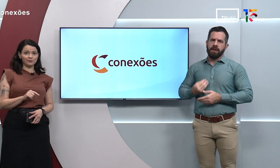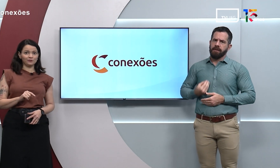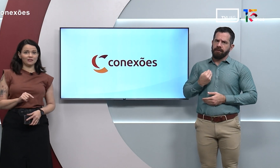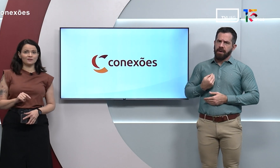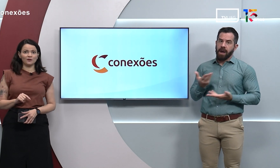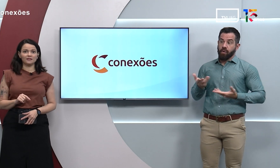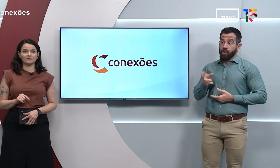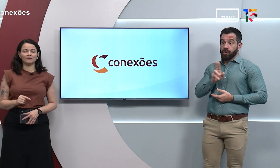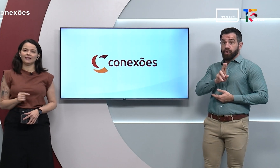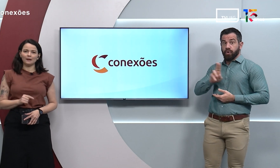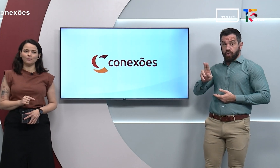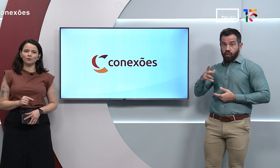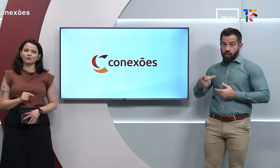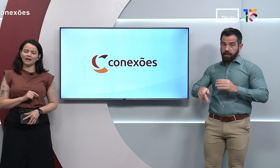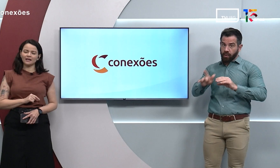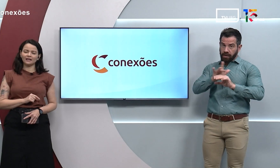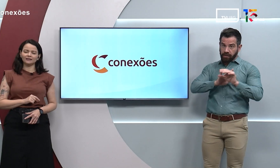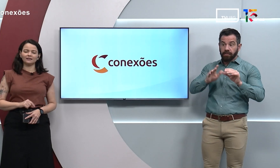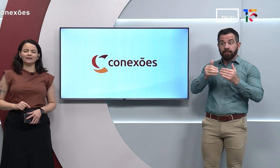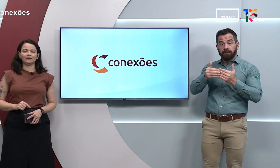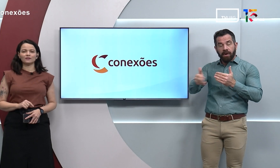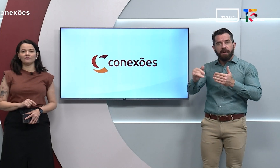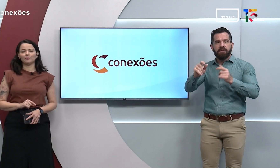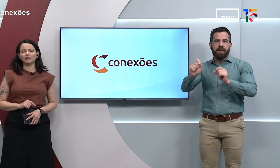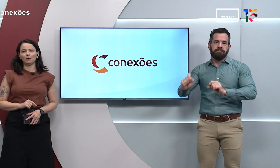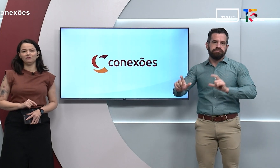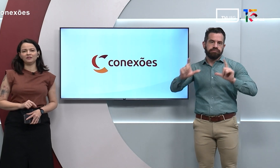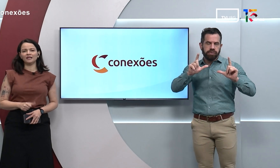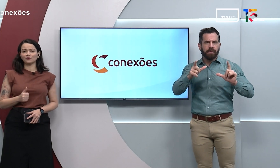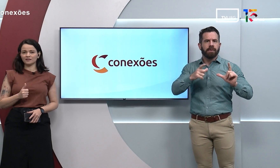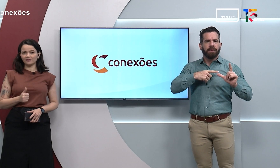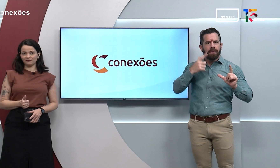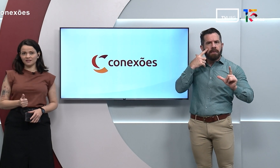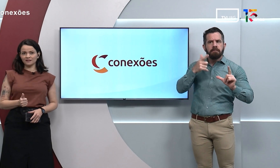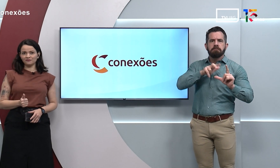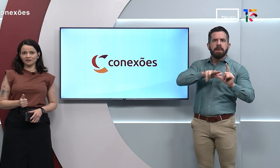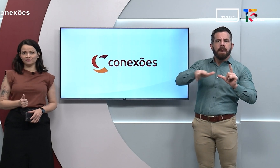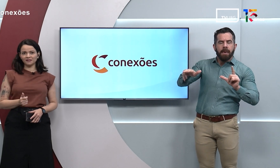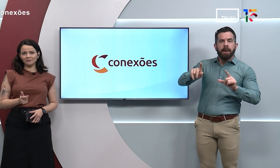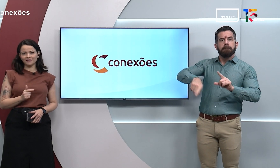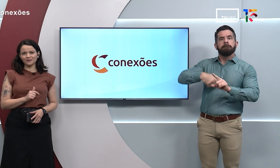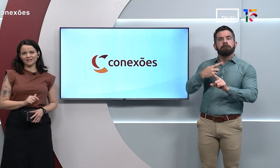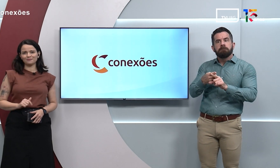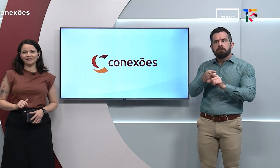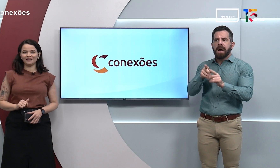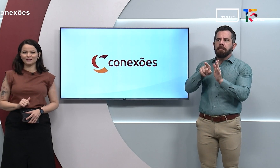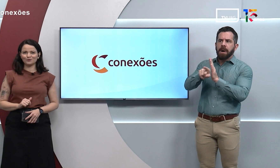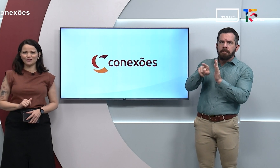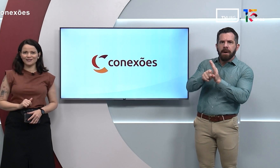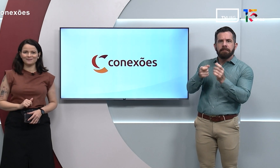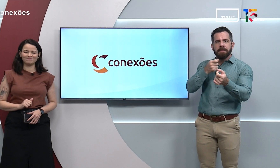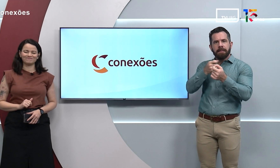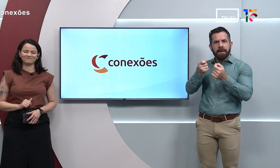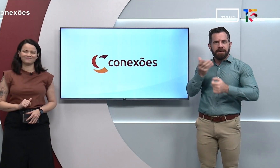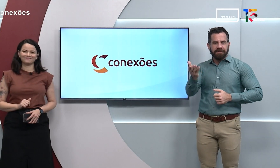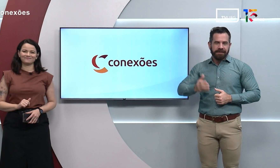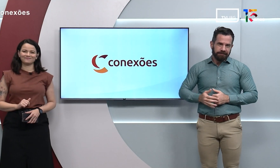aparece o nome do Conexões. Daqui a pouco é nela que você vai poder conferir a nossa entrevista ao vivo e também as nossas matérias do